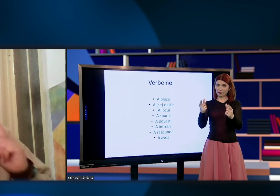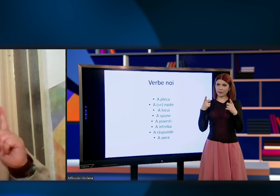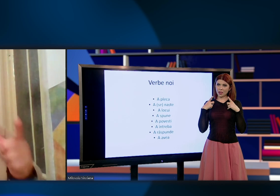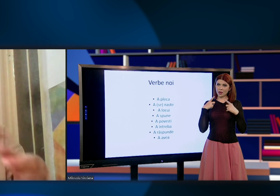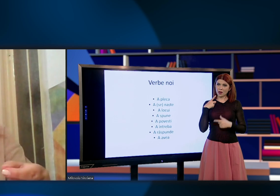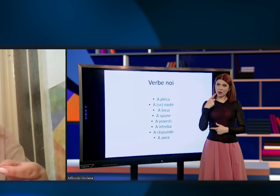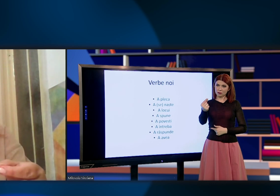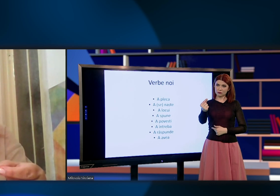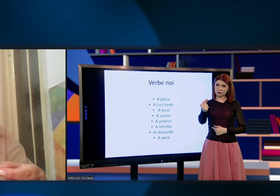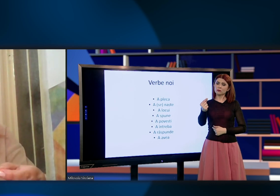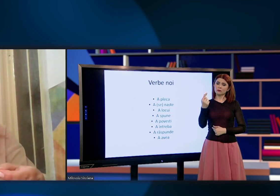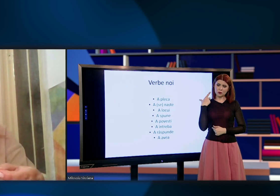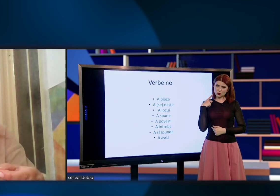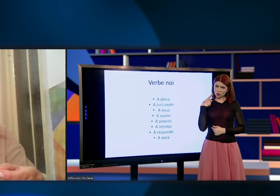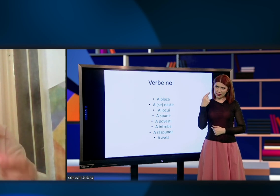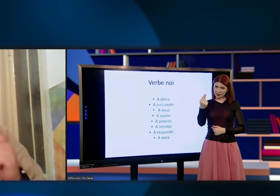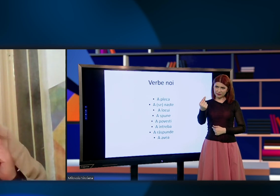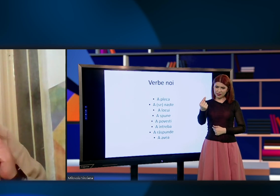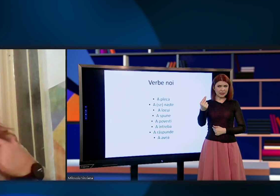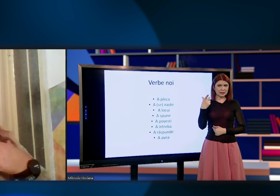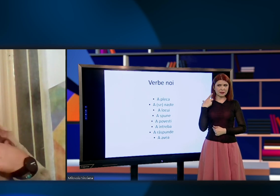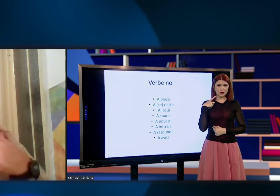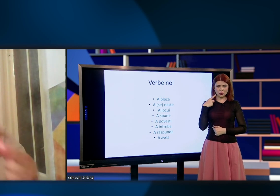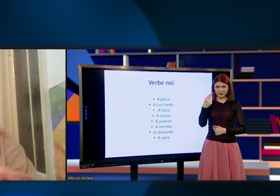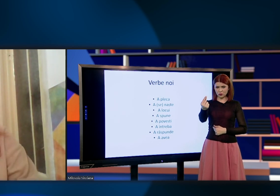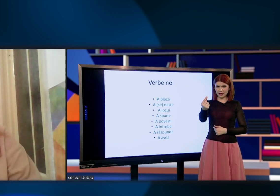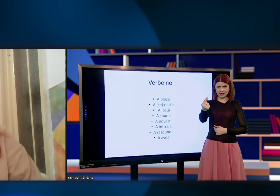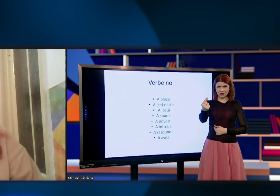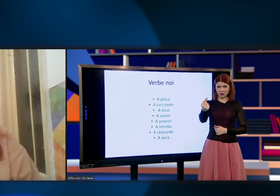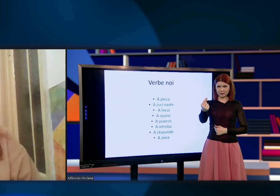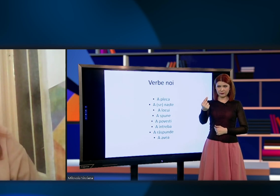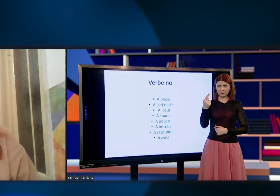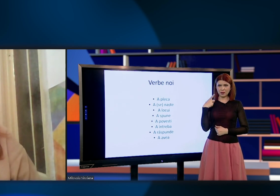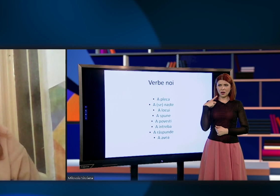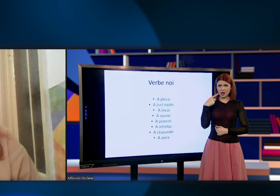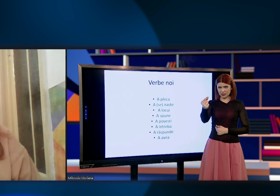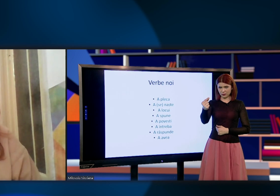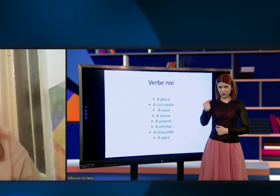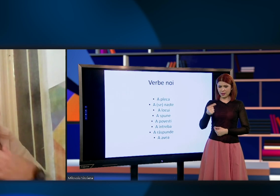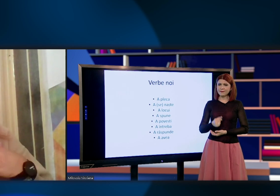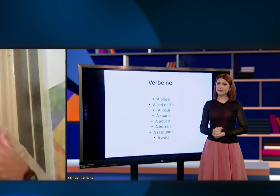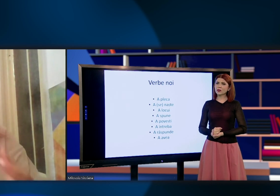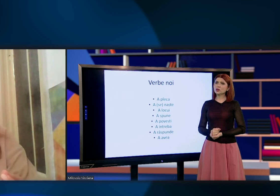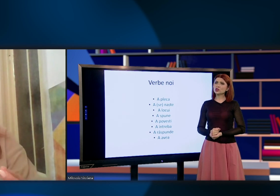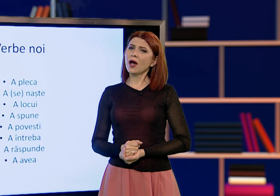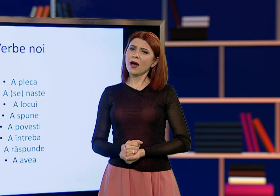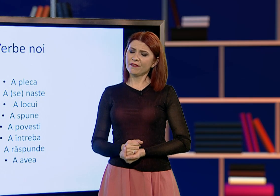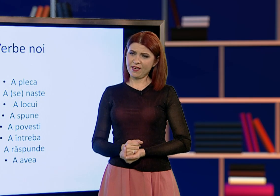va răspunde poți cu una dacă vrei dacă îți este mai ușor făcut una singură Da a răspunde și vom